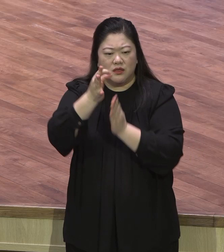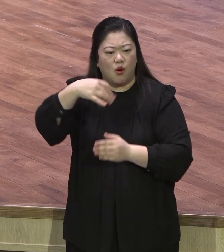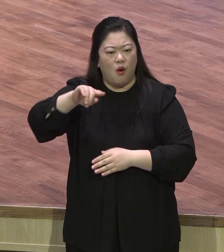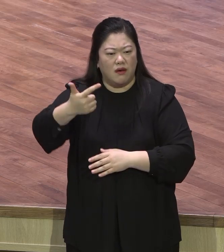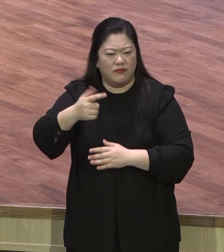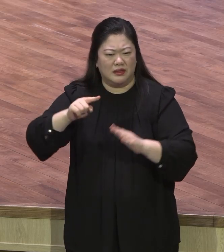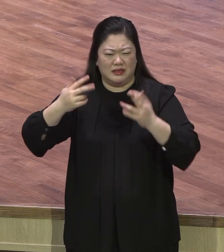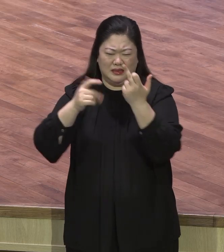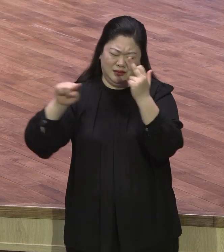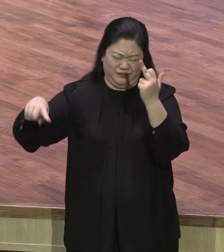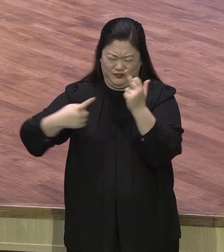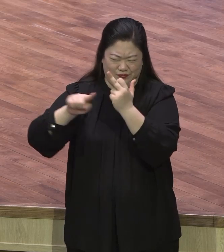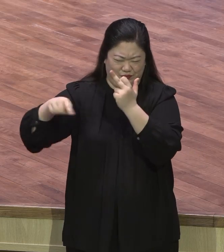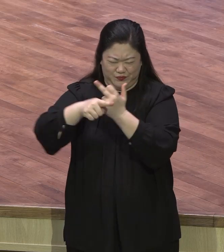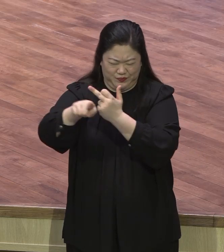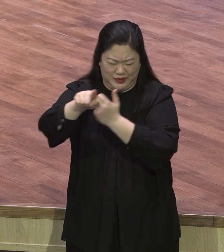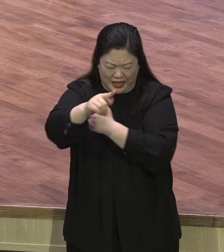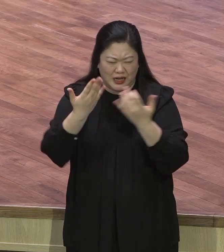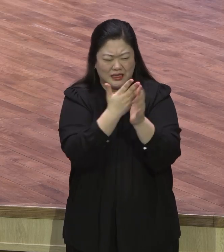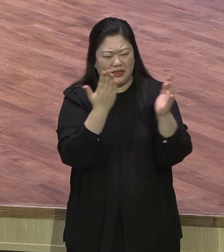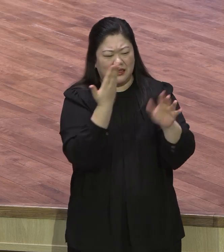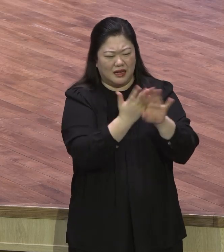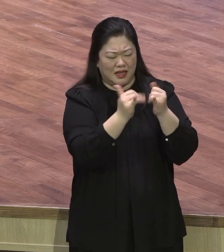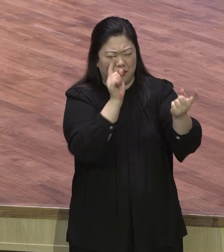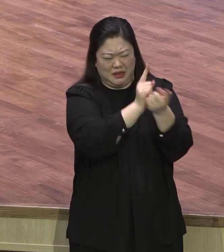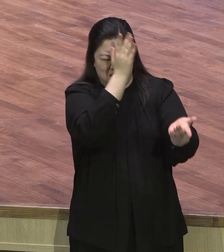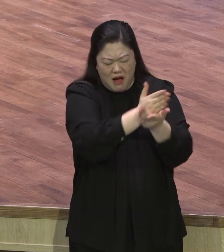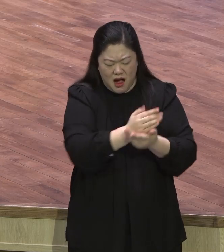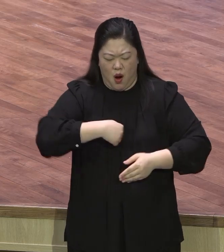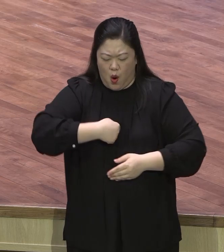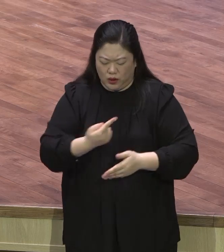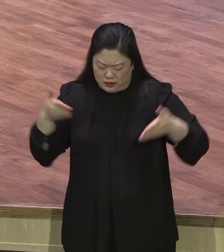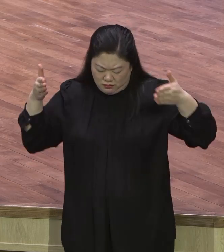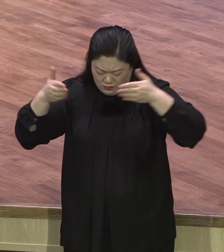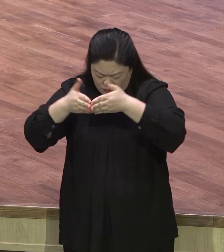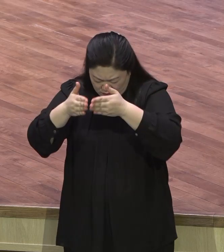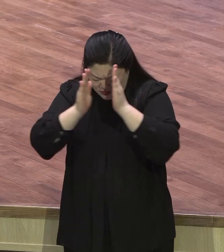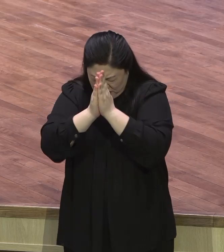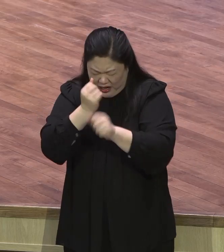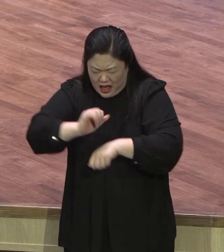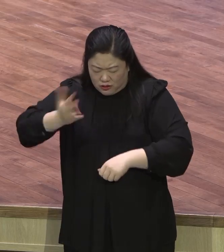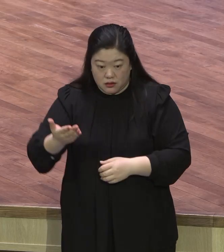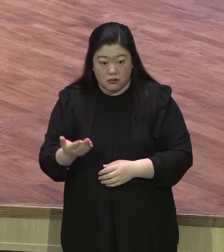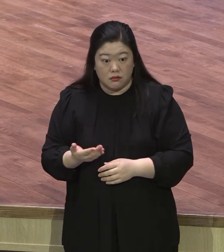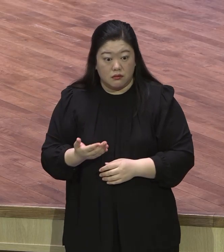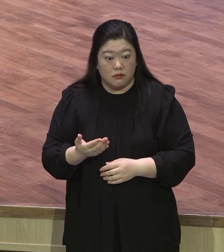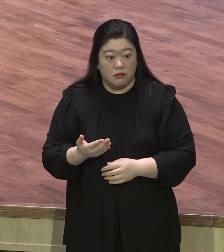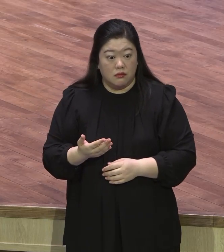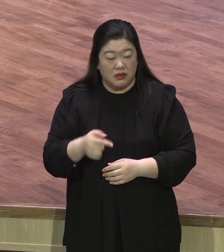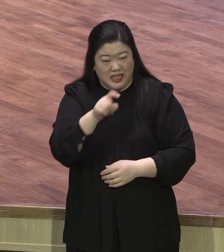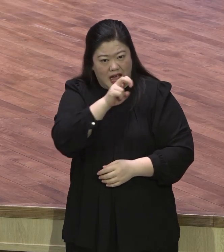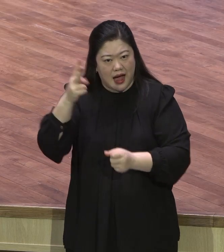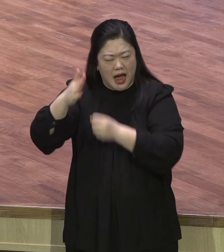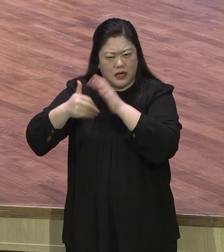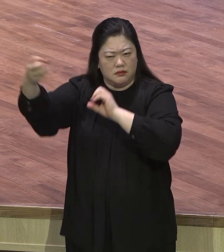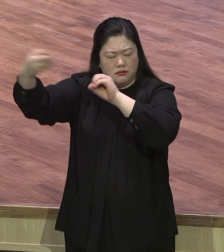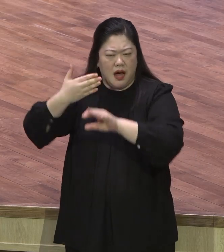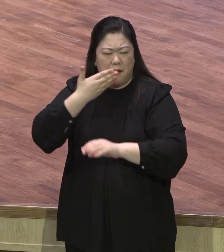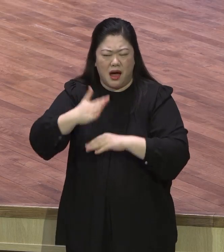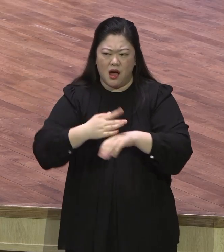하는 것이 진짜 기도다. 그렇게 딱 돼 있어요. 그래야 하나님 잘 들어주신다.